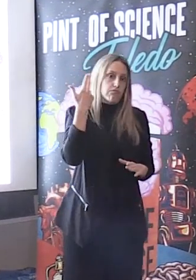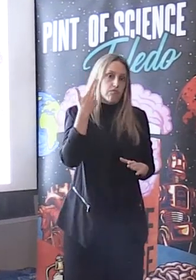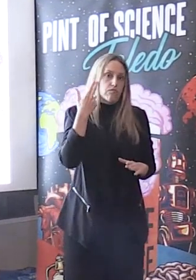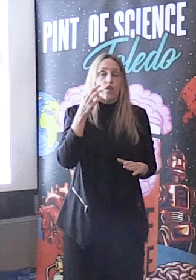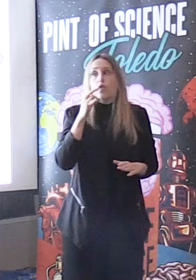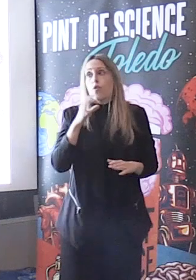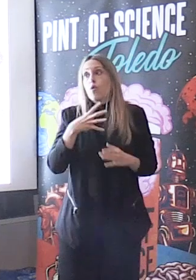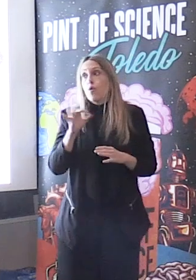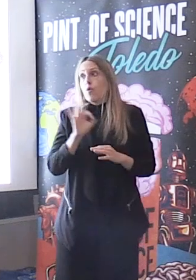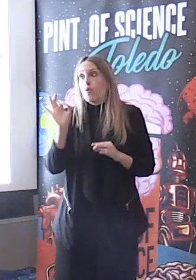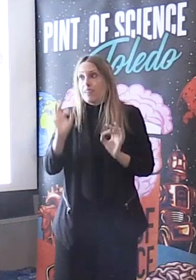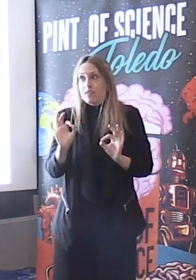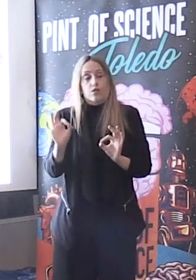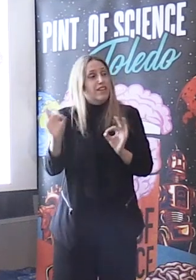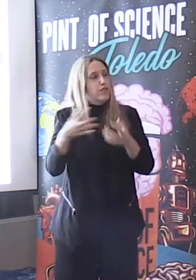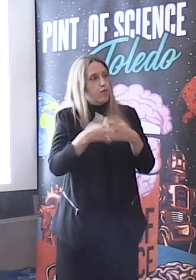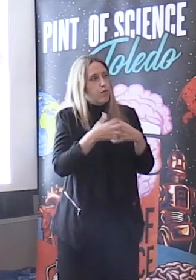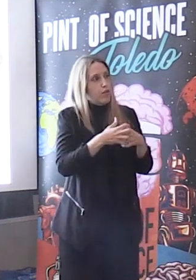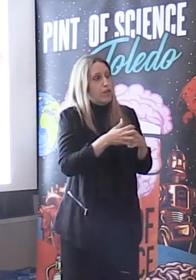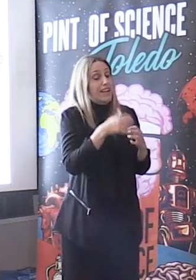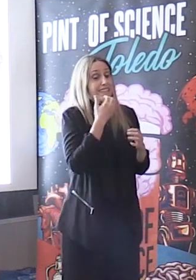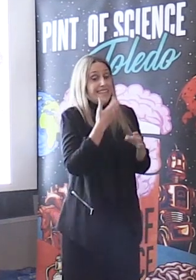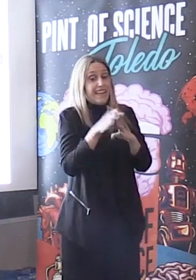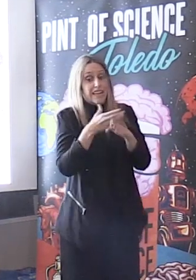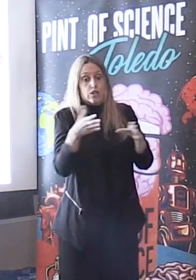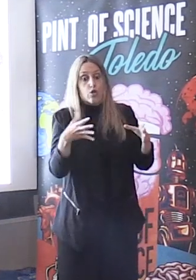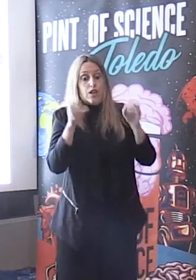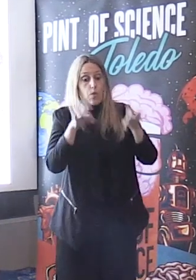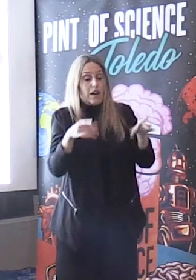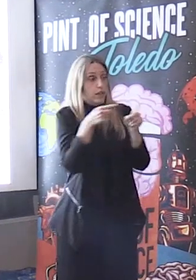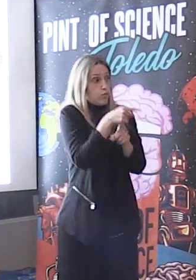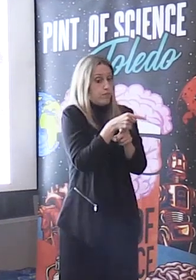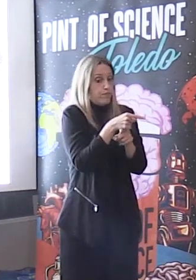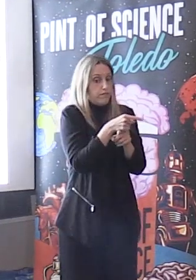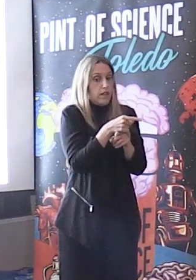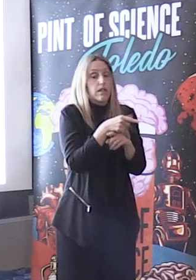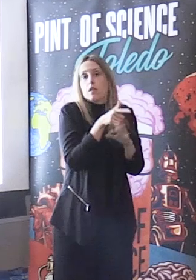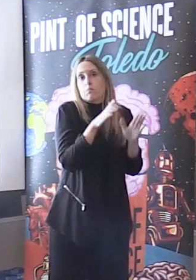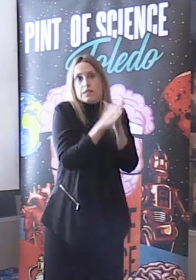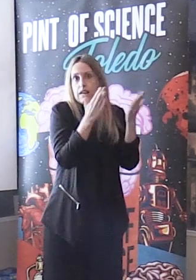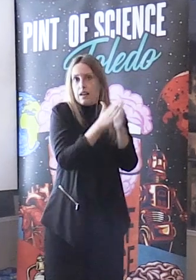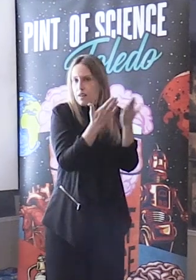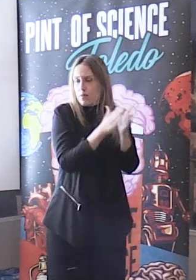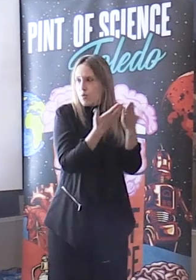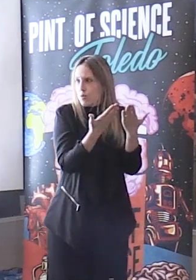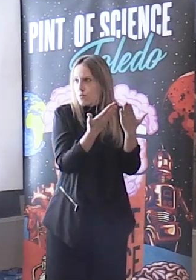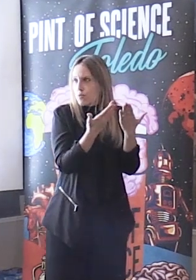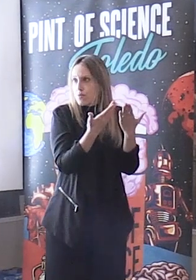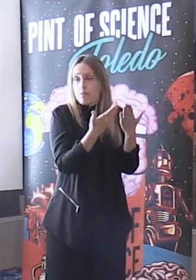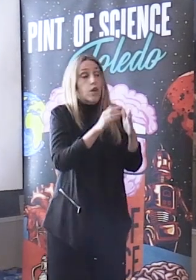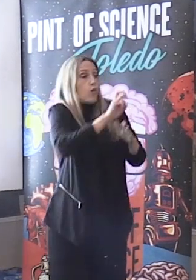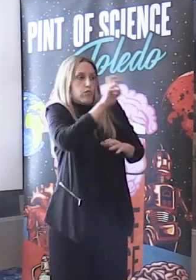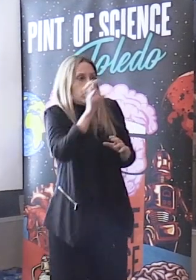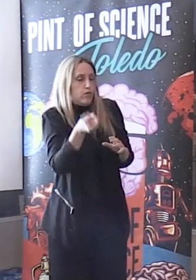esto. Esto funciona si los otros son como tú. En estas novelas, la de Borges o de la Simone de Beauvoir y